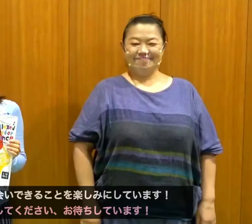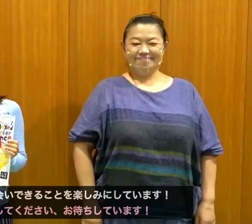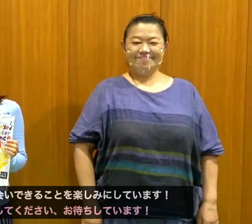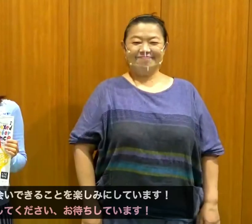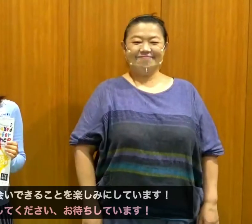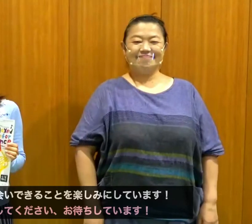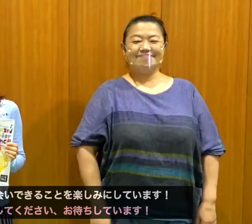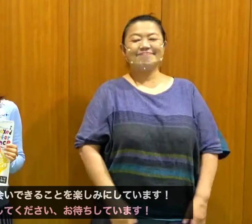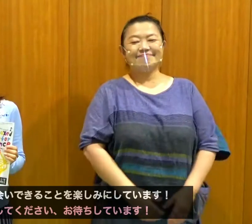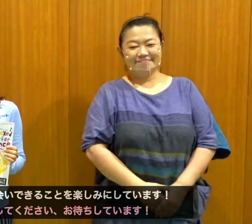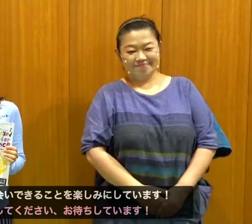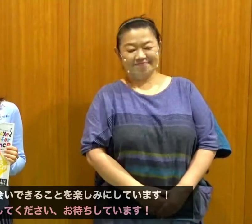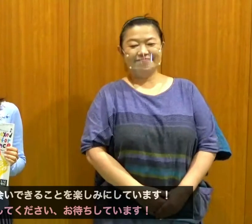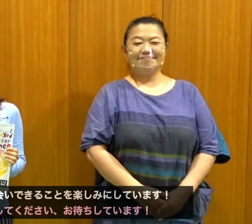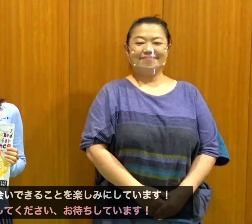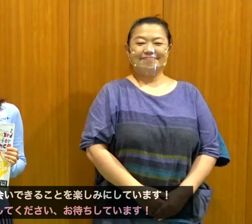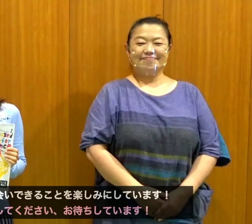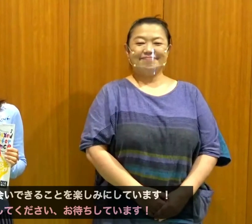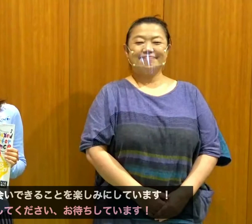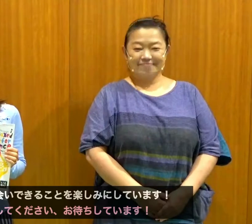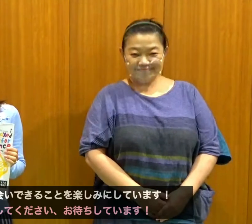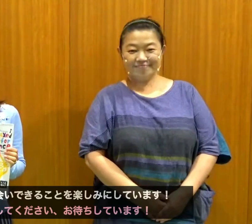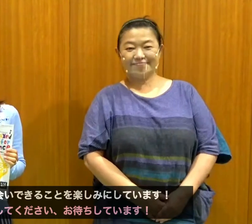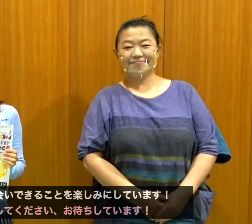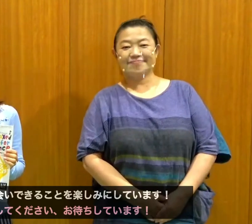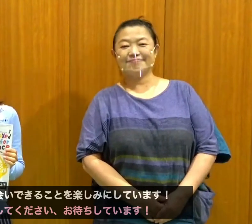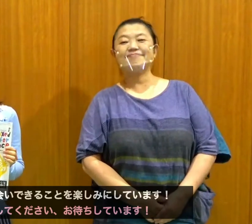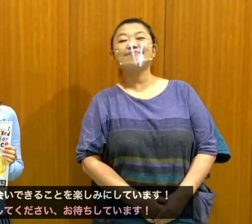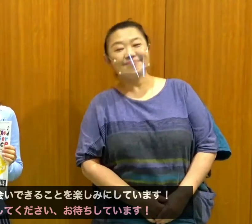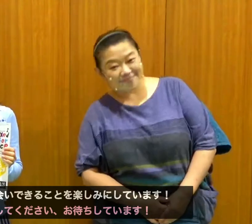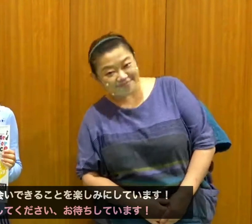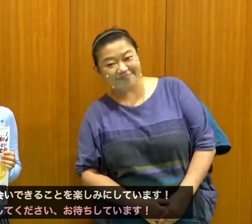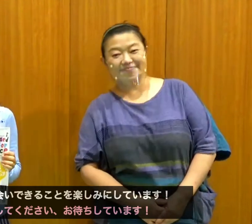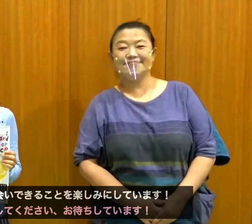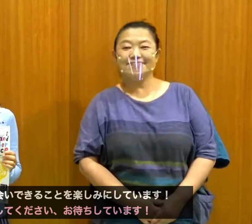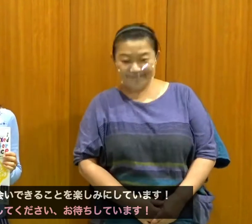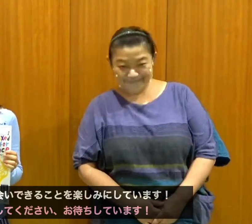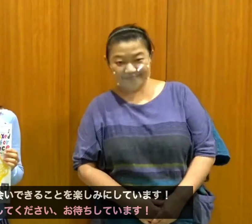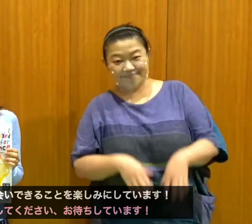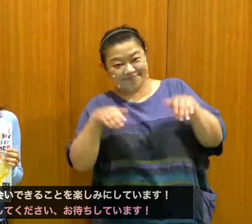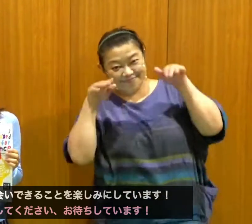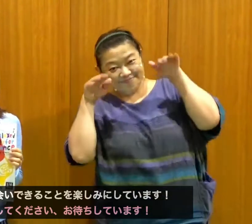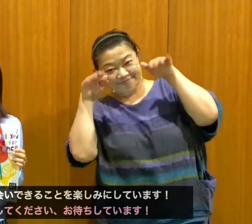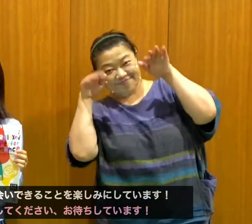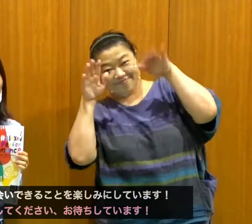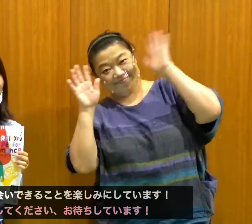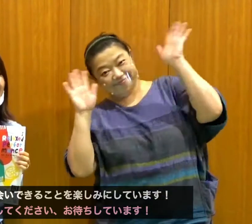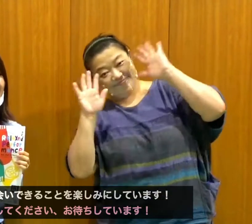皆さんと会場でお会いできますことを楽しみにしております。お待ちしております。